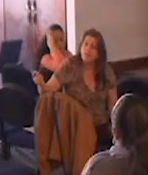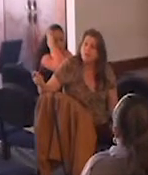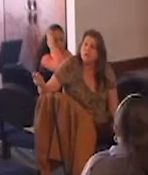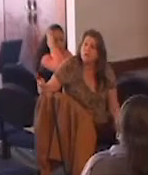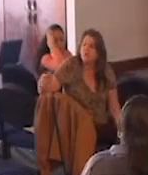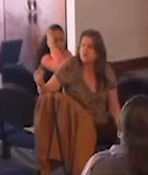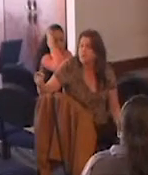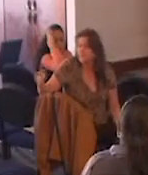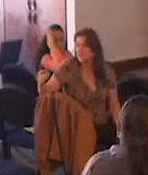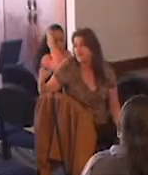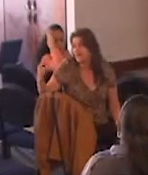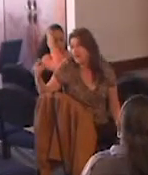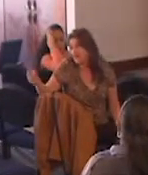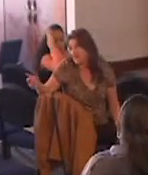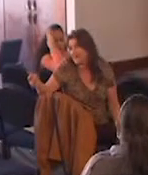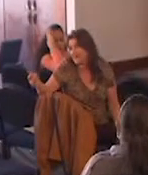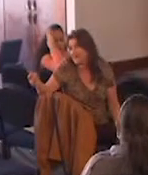Sí, fue importante. Es un colegio que